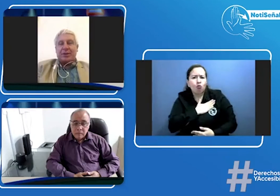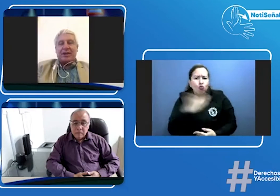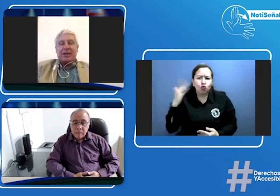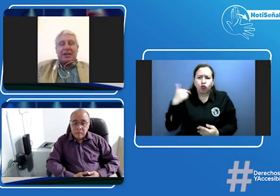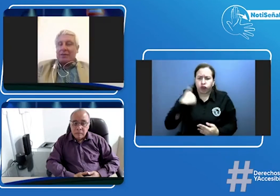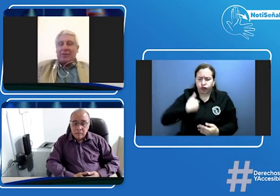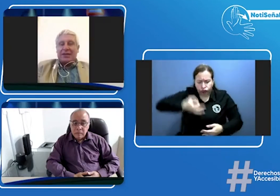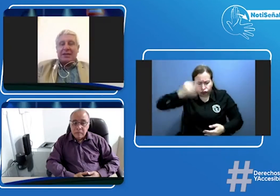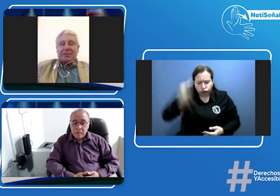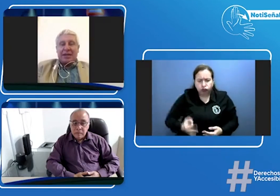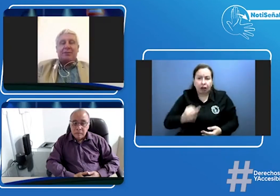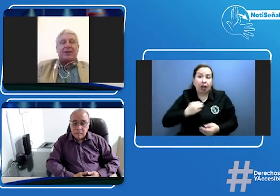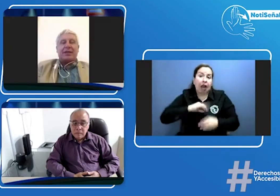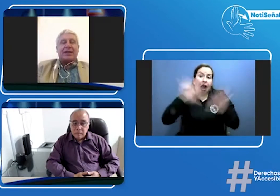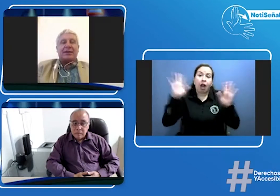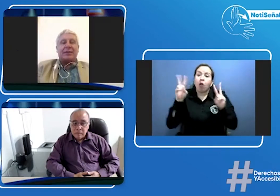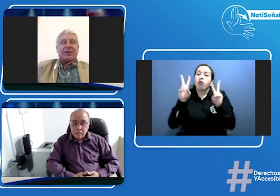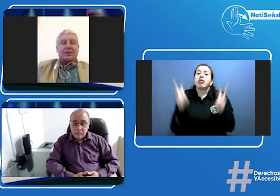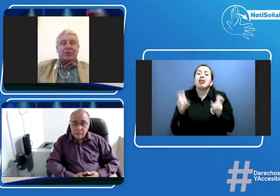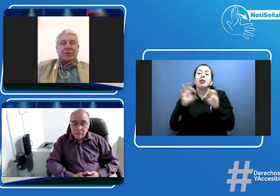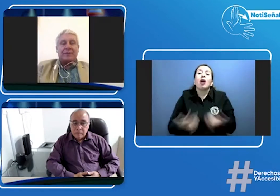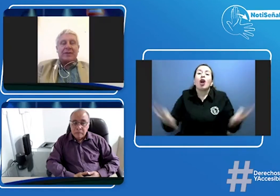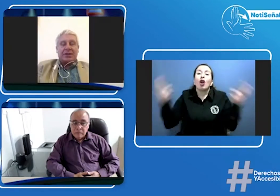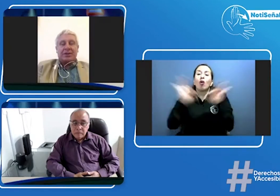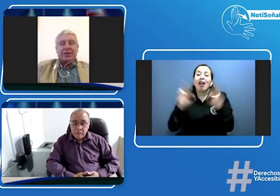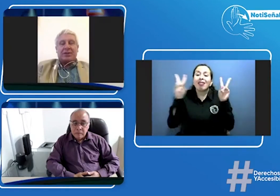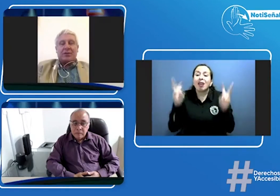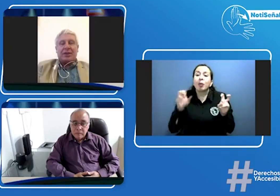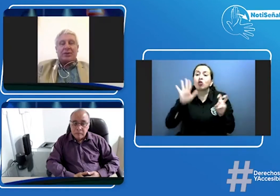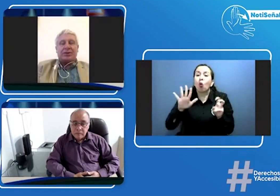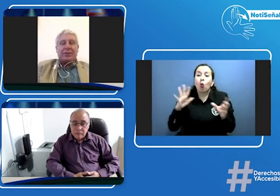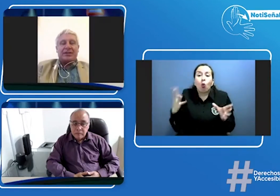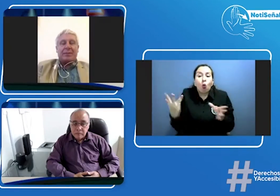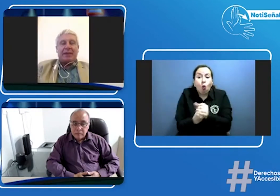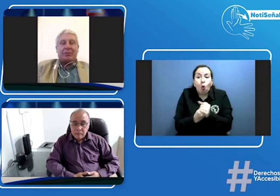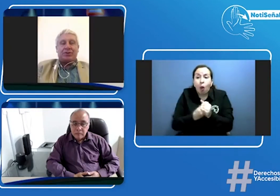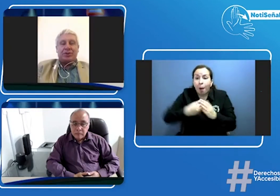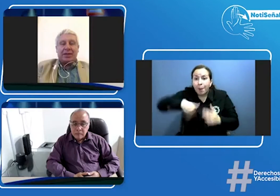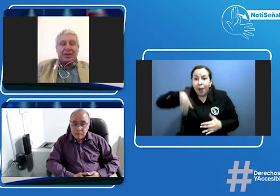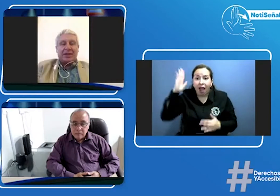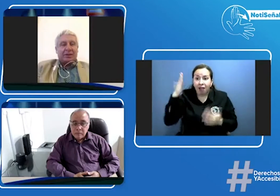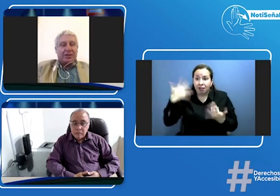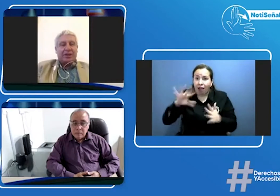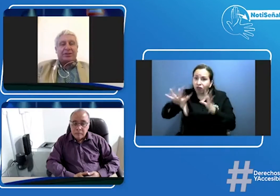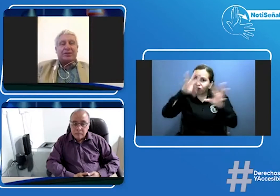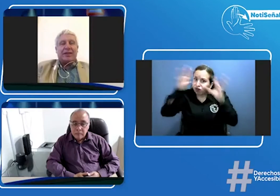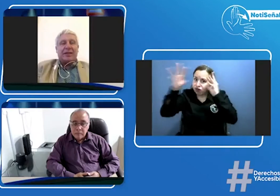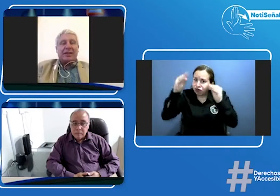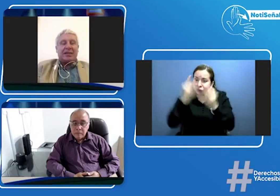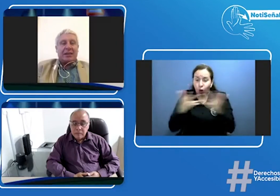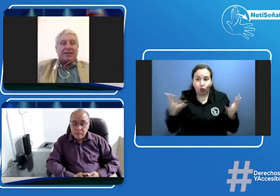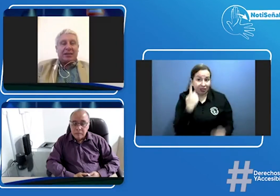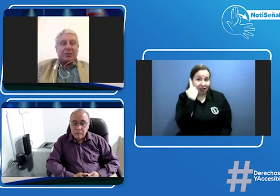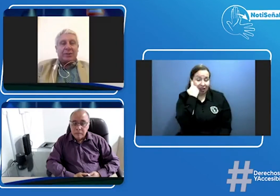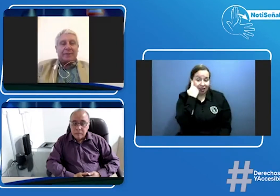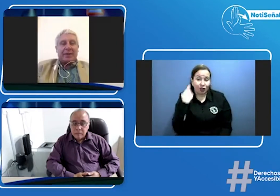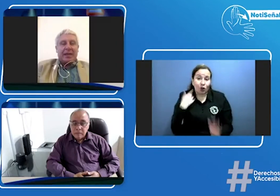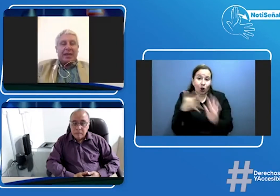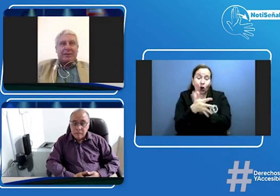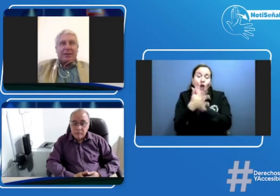que me parece que es bien importante el tema de inclusión y sobre todo cuando también se aprende mucho de ahí yo les contaba ya de la experiencia que tuve hace por ahí